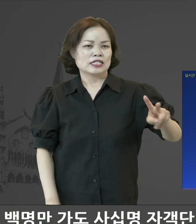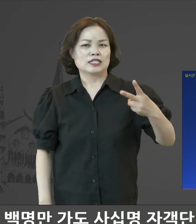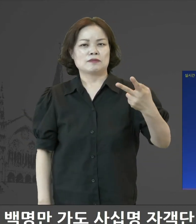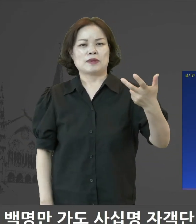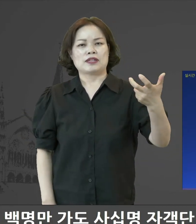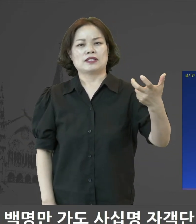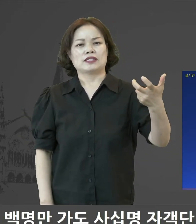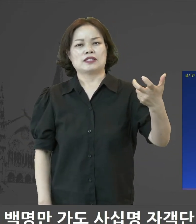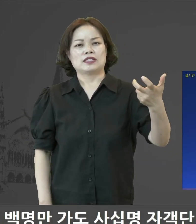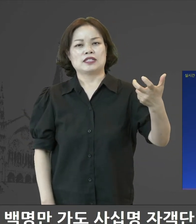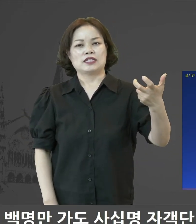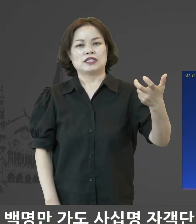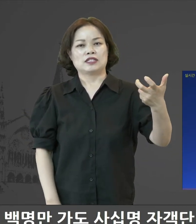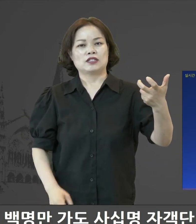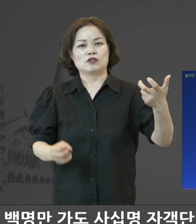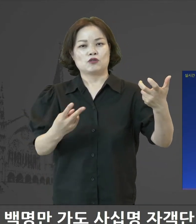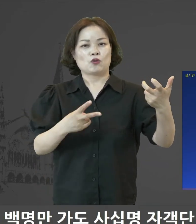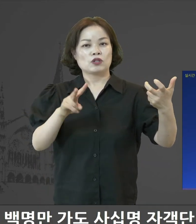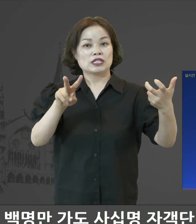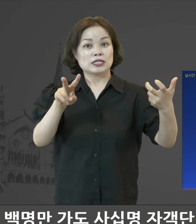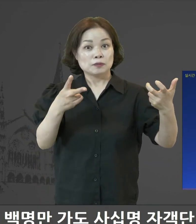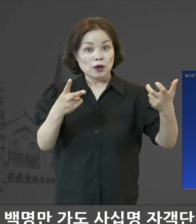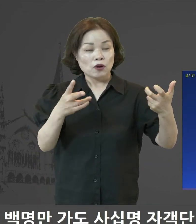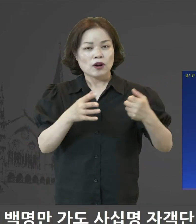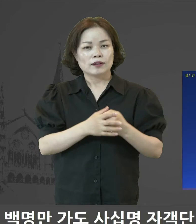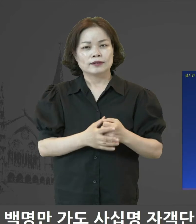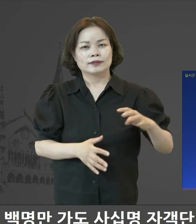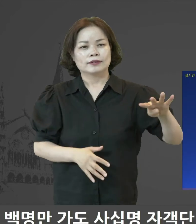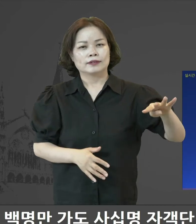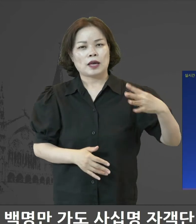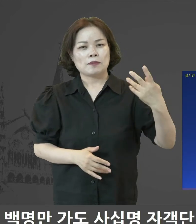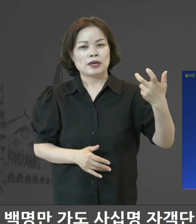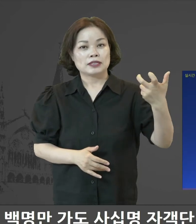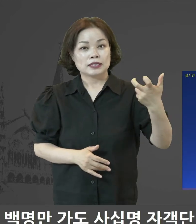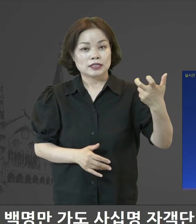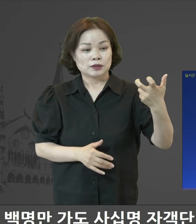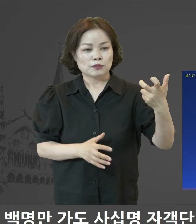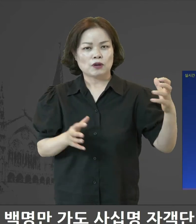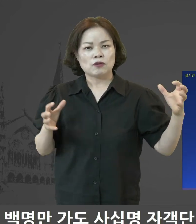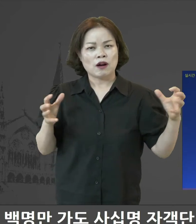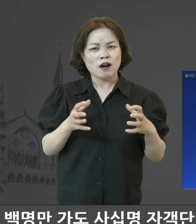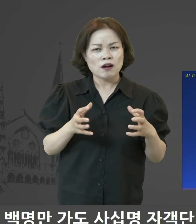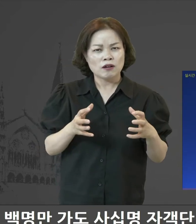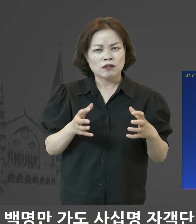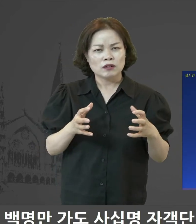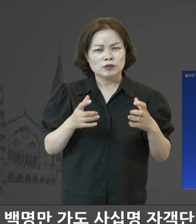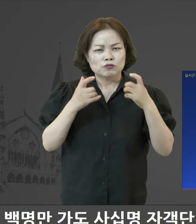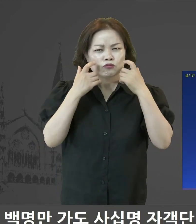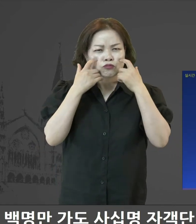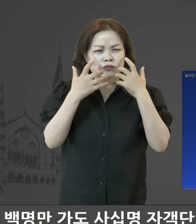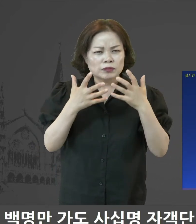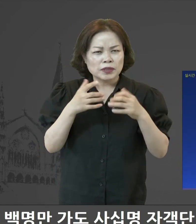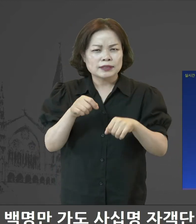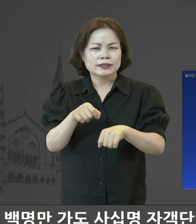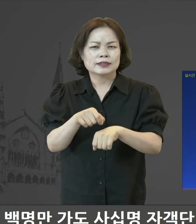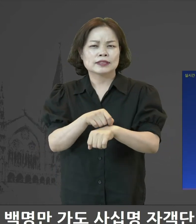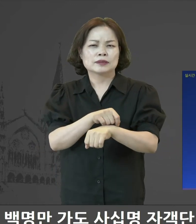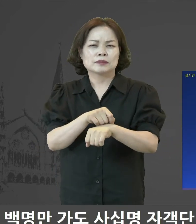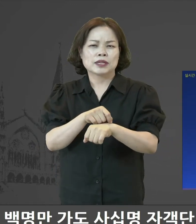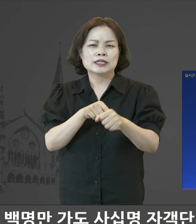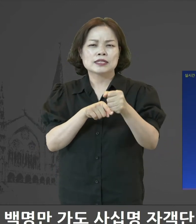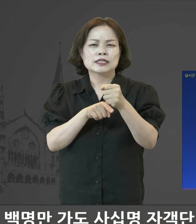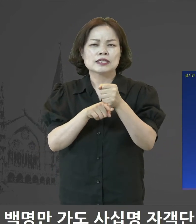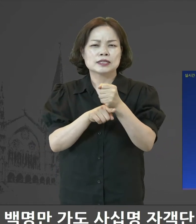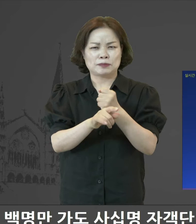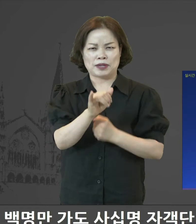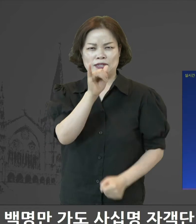270명 또 200명 해서 470명을 동원하는 것은 이건 분명히 특별한 의미가